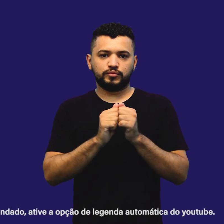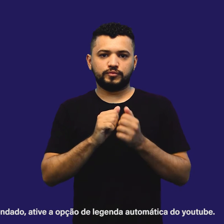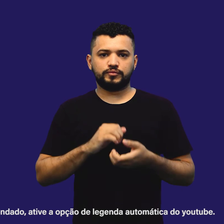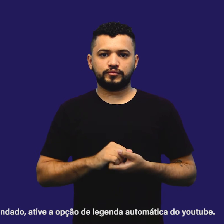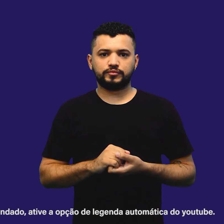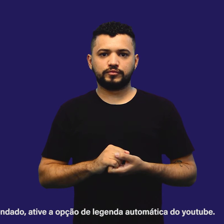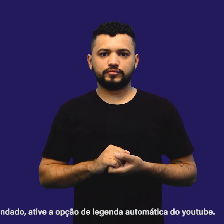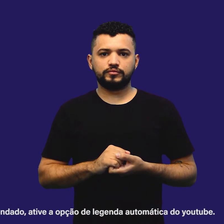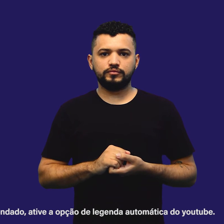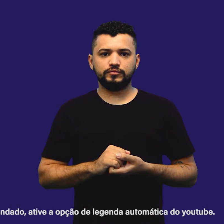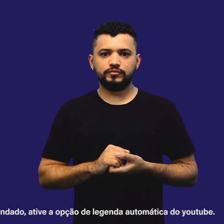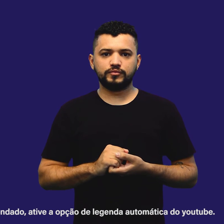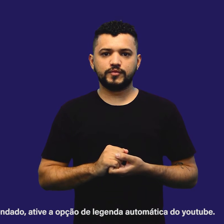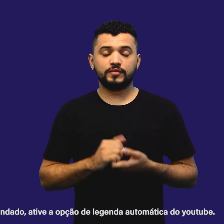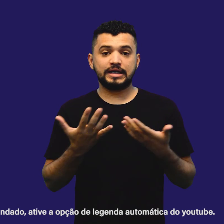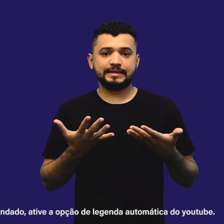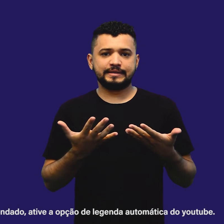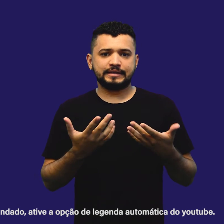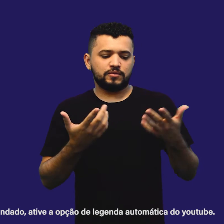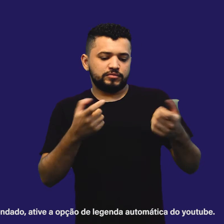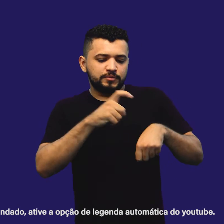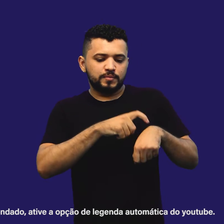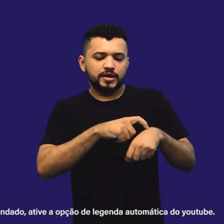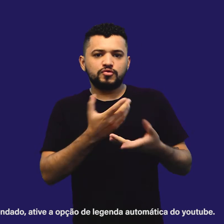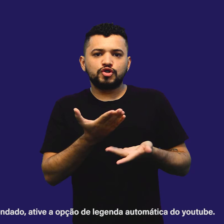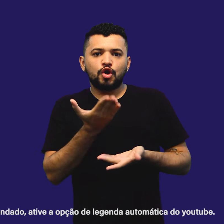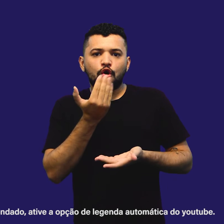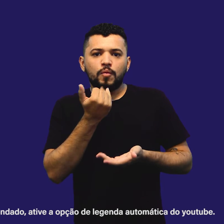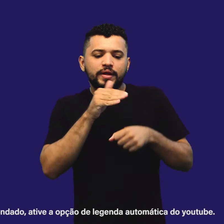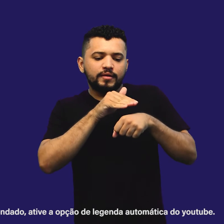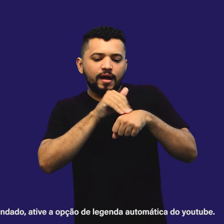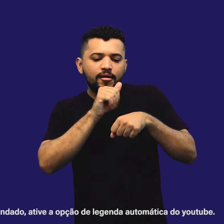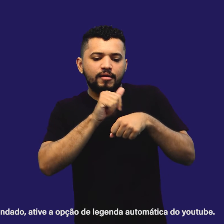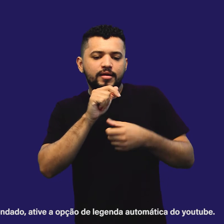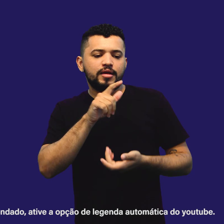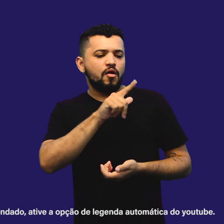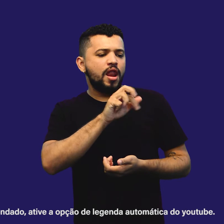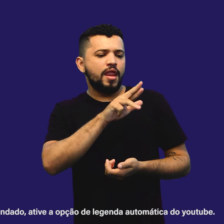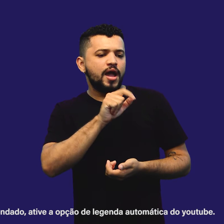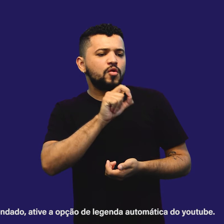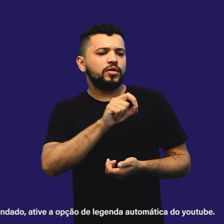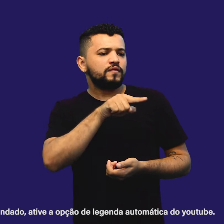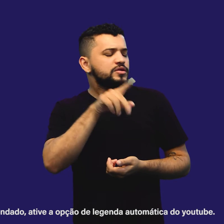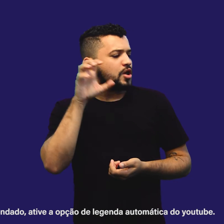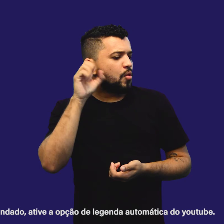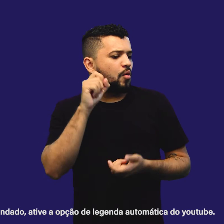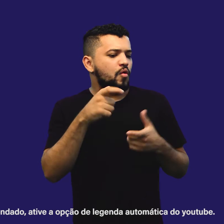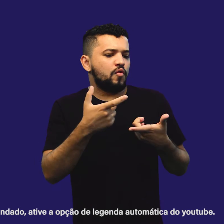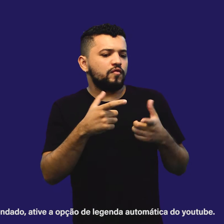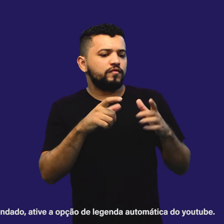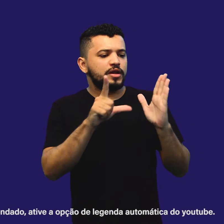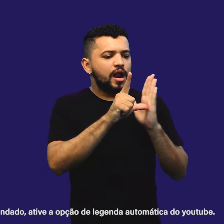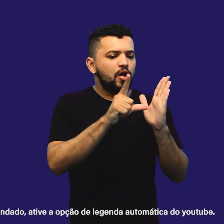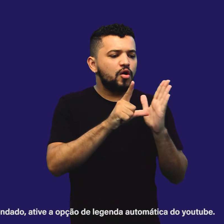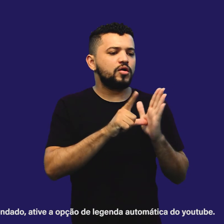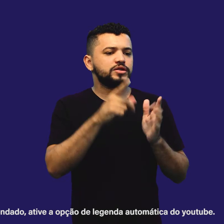comida afetiva, o que você costuma escutar dos seus clientes, das pessoas que frequentam o seu espaço? Seu espaço, inclusive, a gente